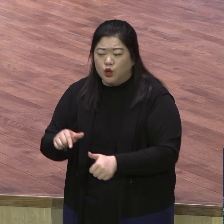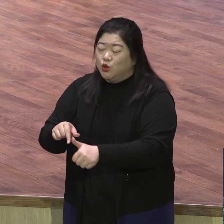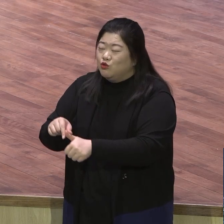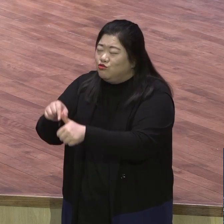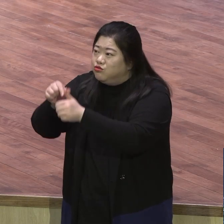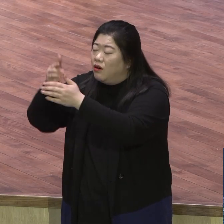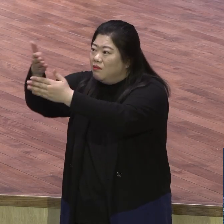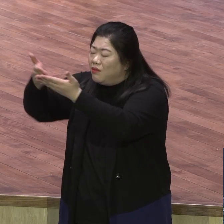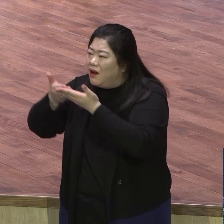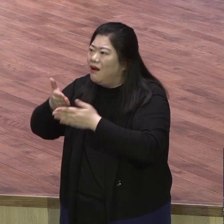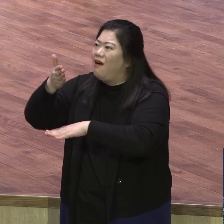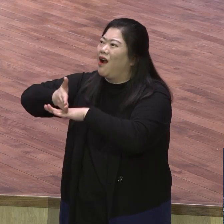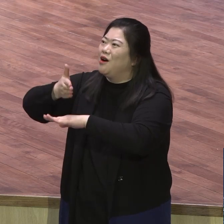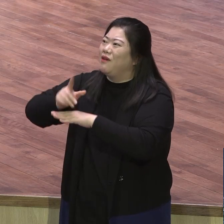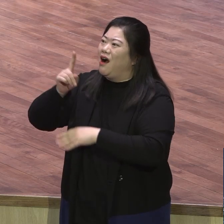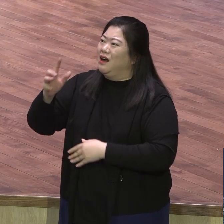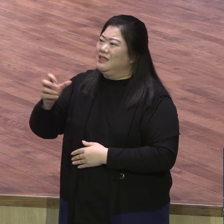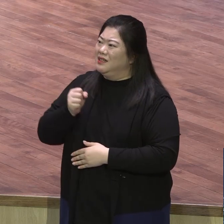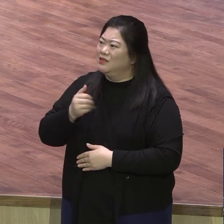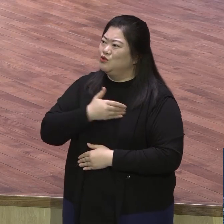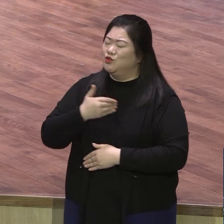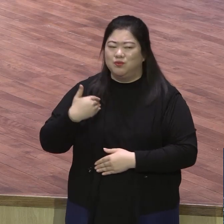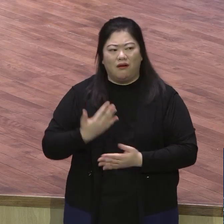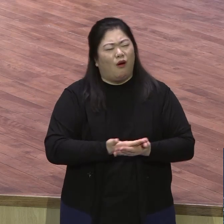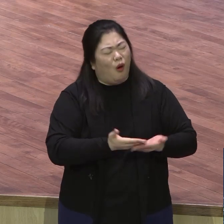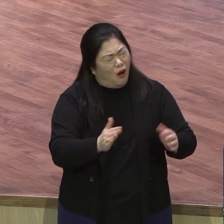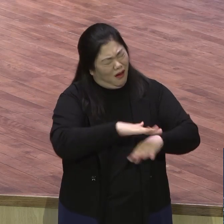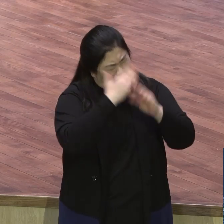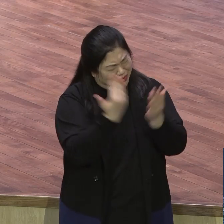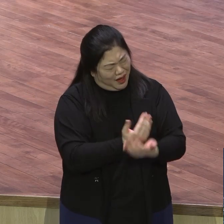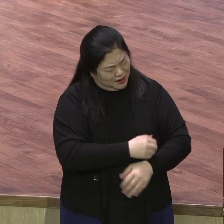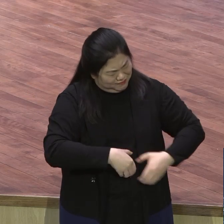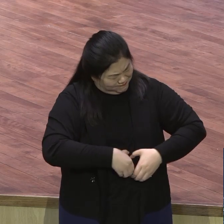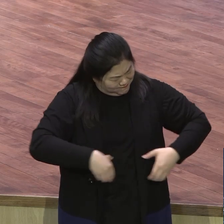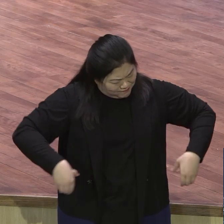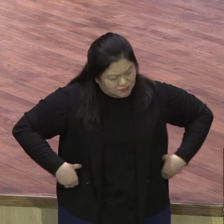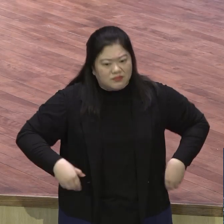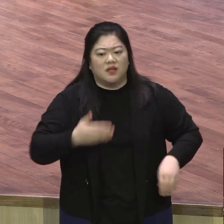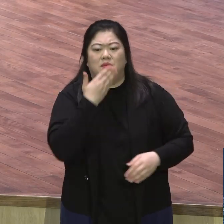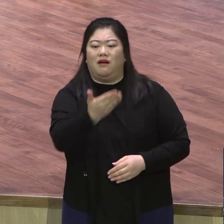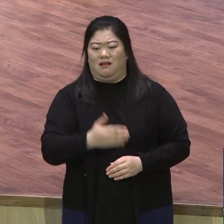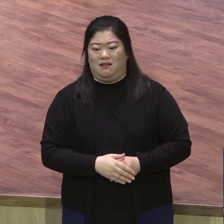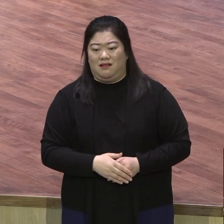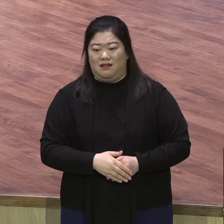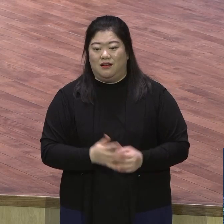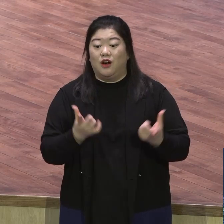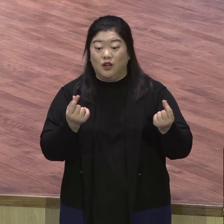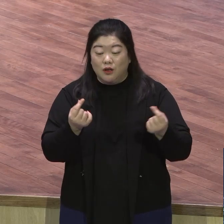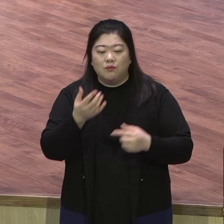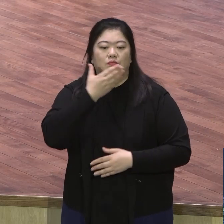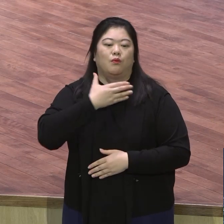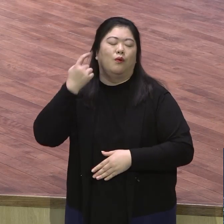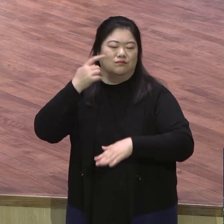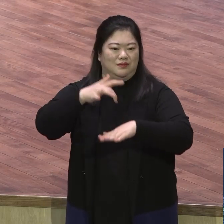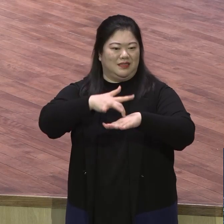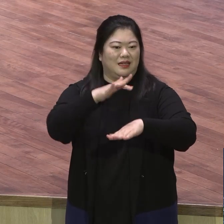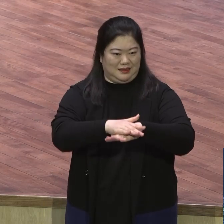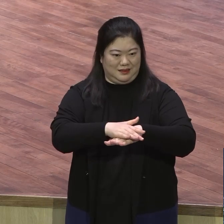있어도 이렇게 할 수가 없어요. 아멘. 그래서 보금 주님 보금체질을 되게 하여 주 없어서